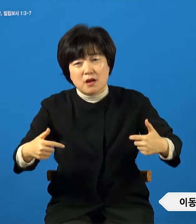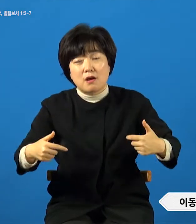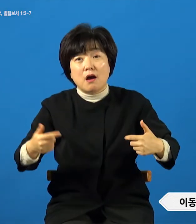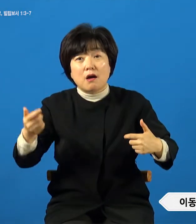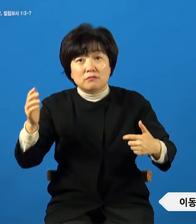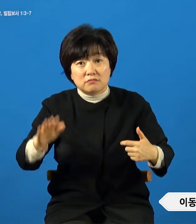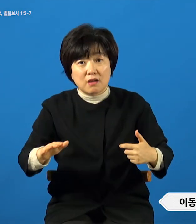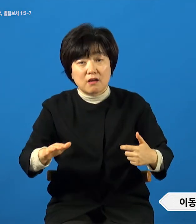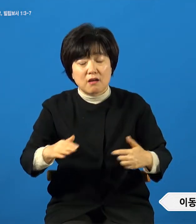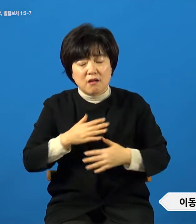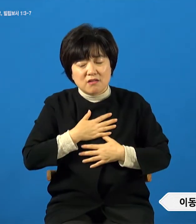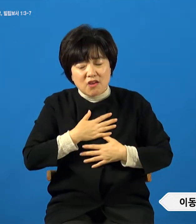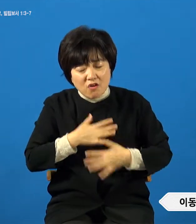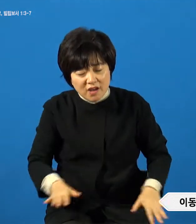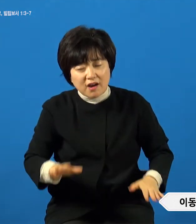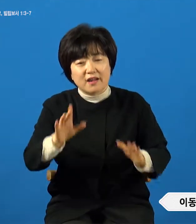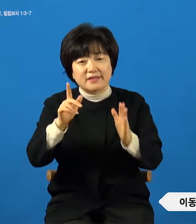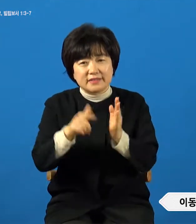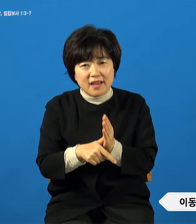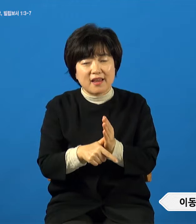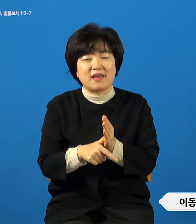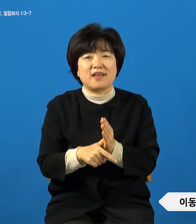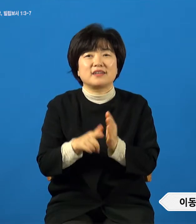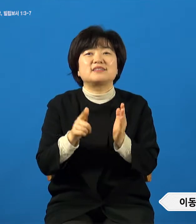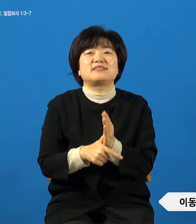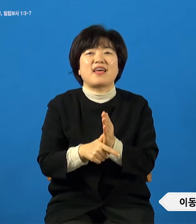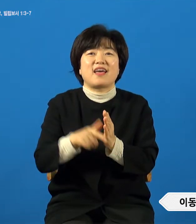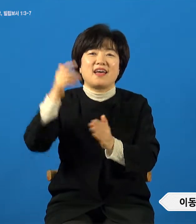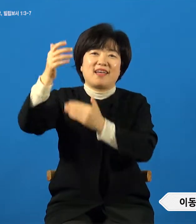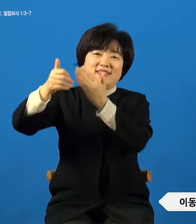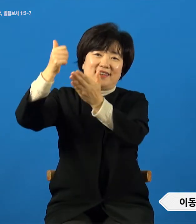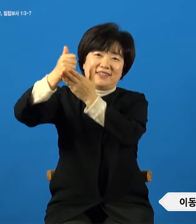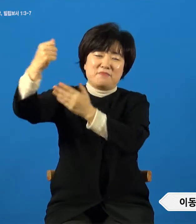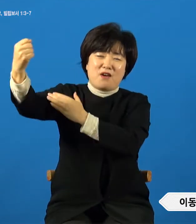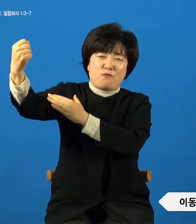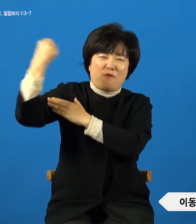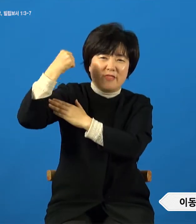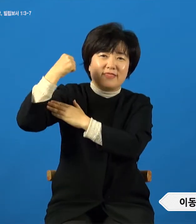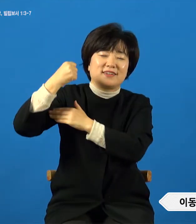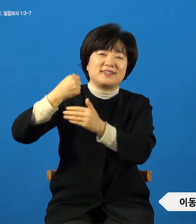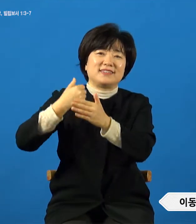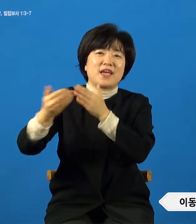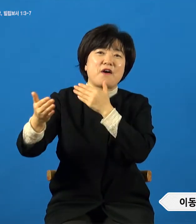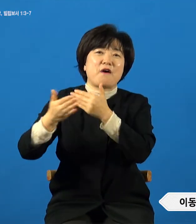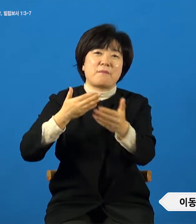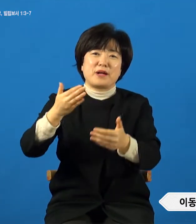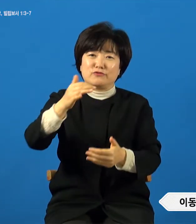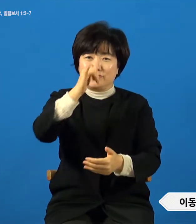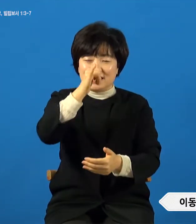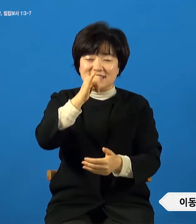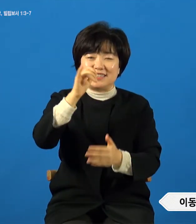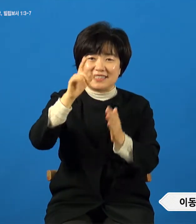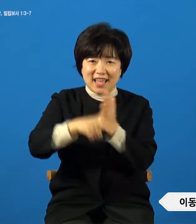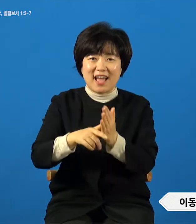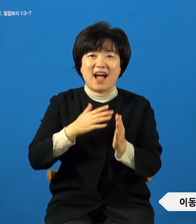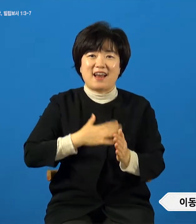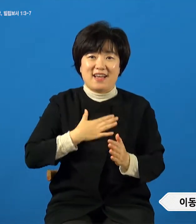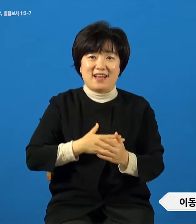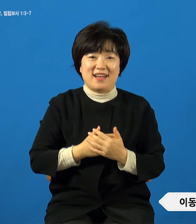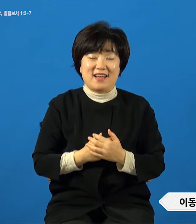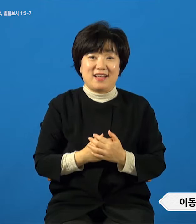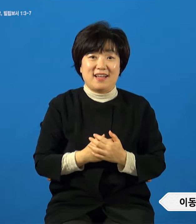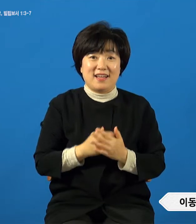한없이 연약해지는 순간, 그때가 제가 하나님의 권능을 체험할 때라는 그 사실을 저는 압니다.